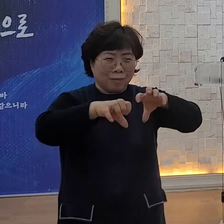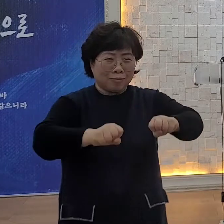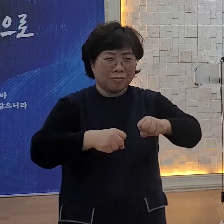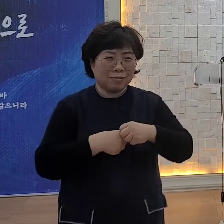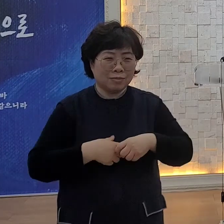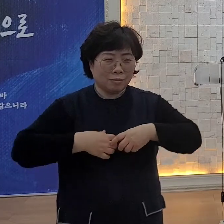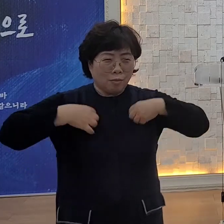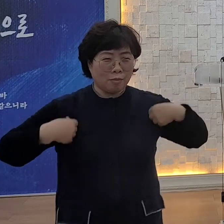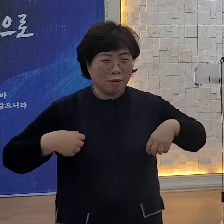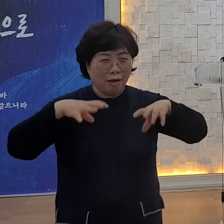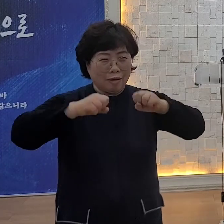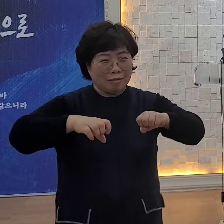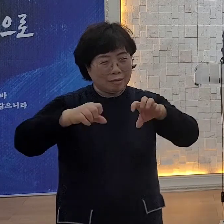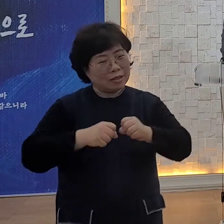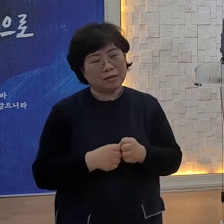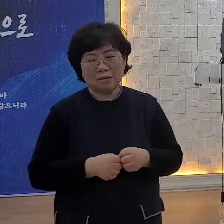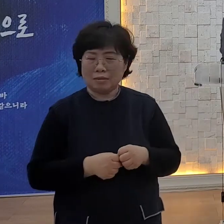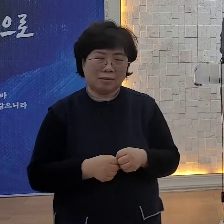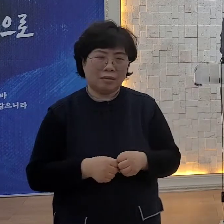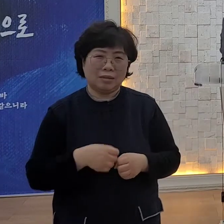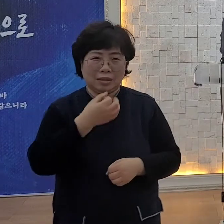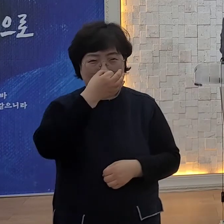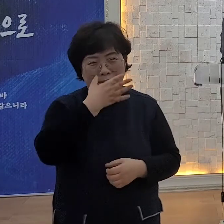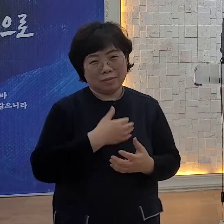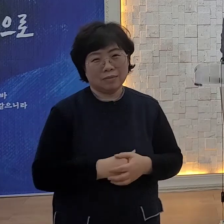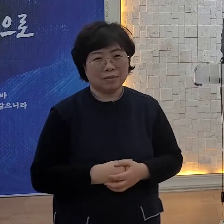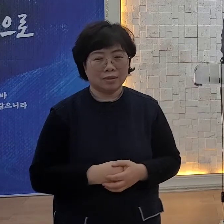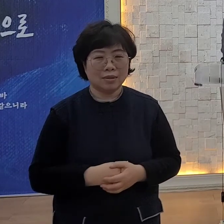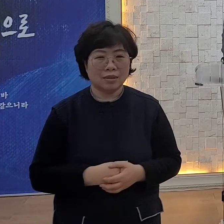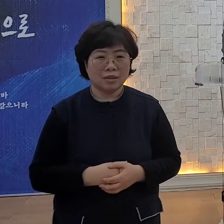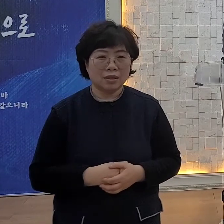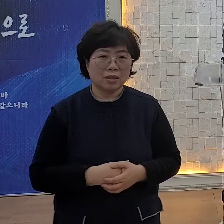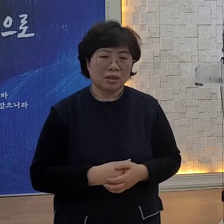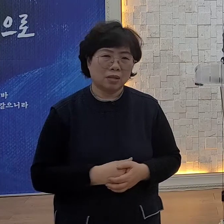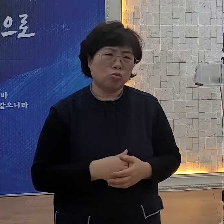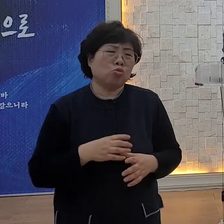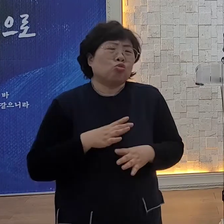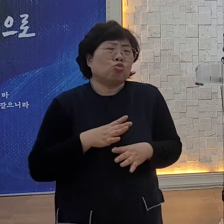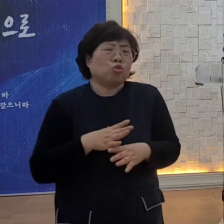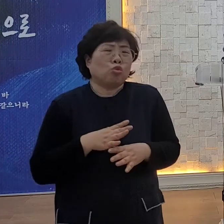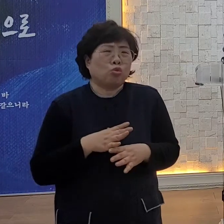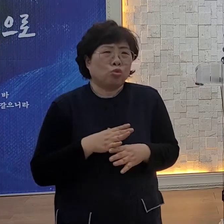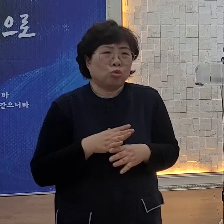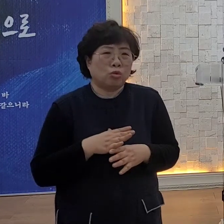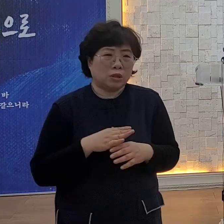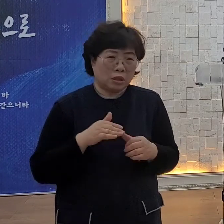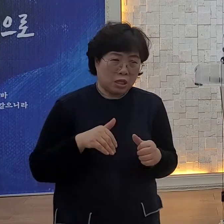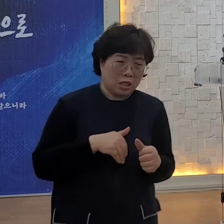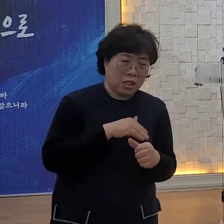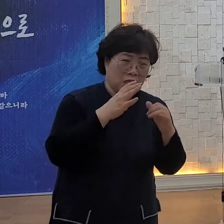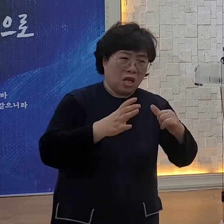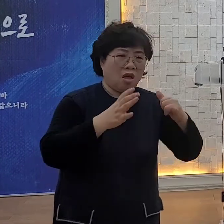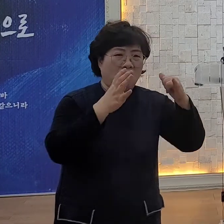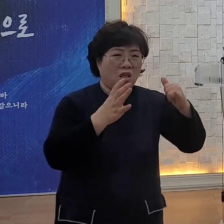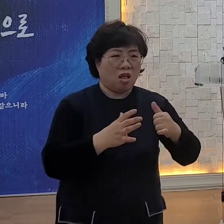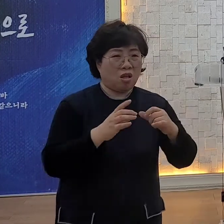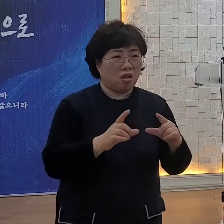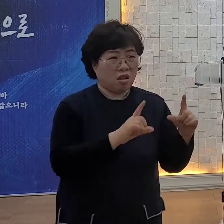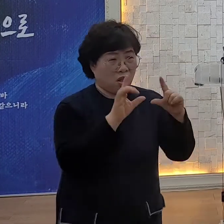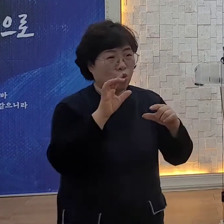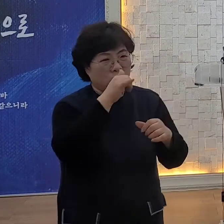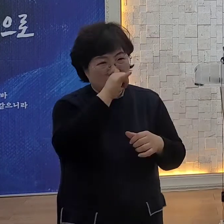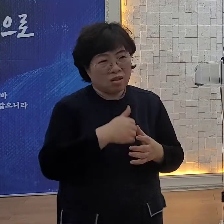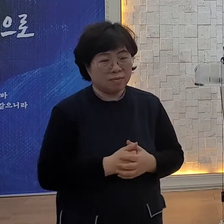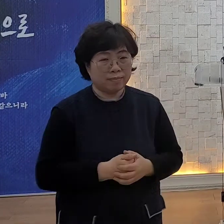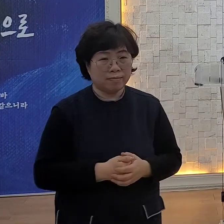막 그런 시대예요. 얼마나 이 무서운 시대인지 먹지 못합니다. 그러니까 이